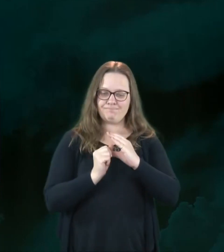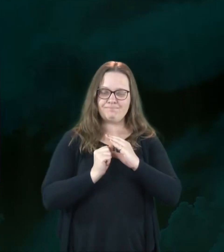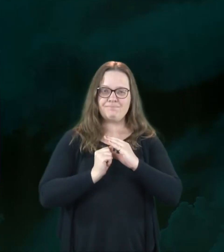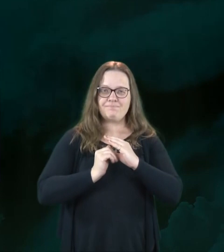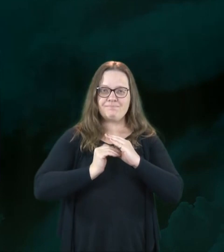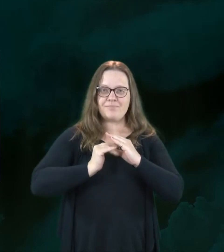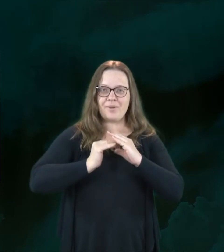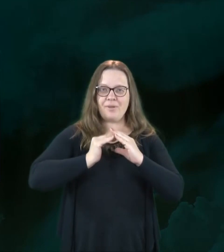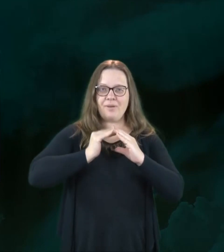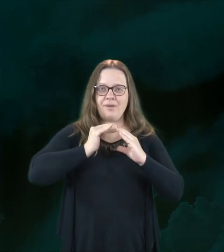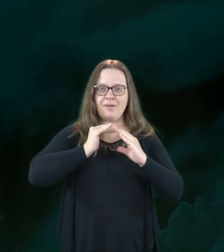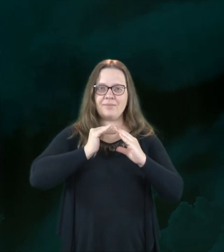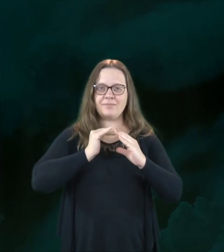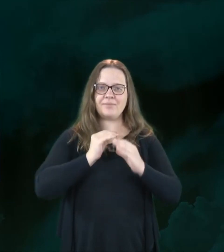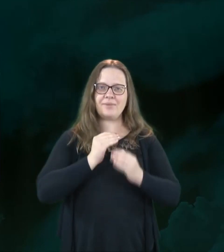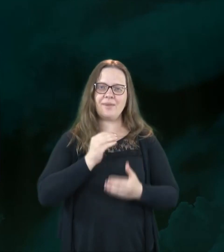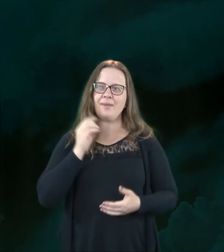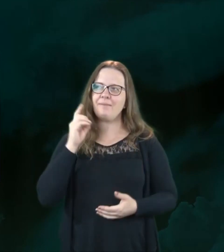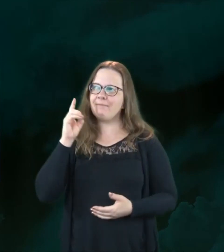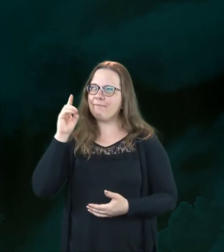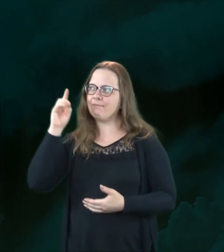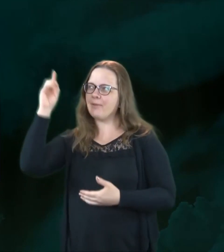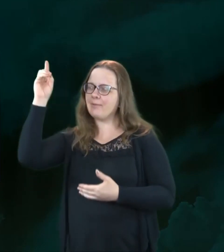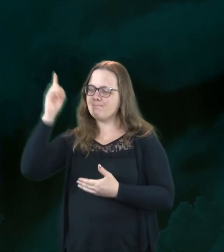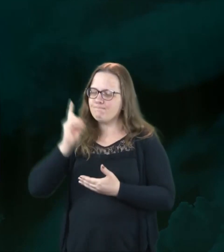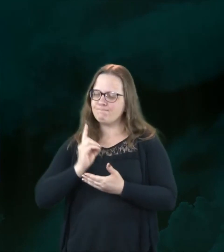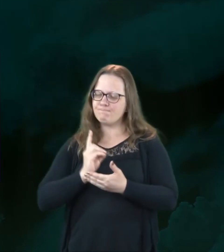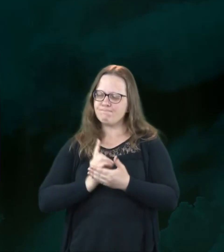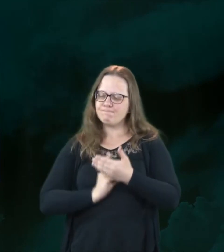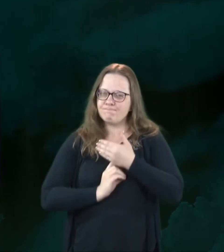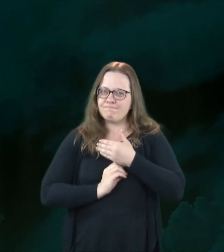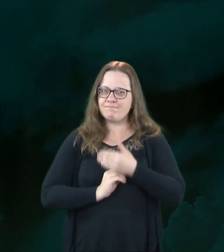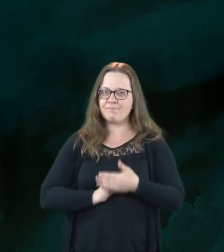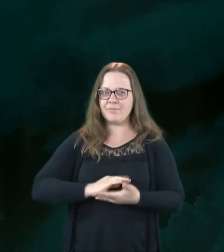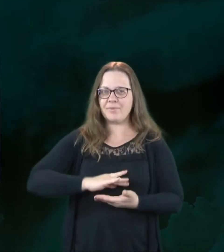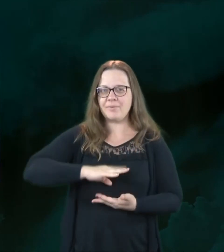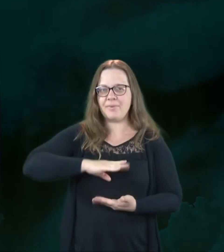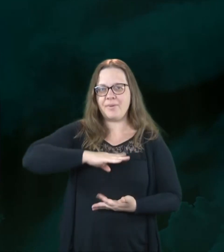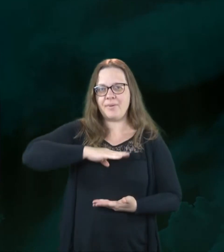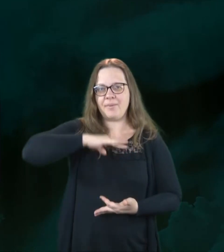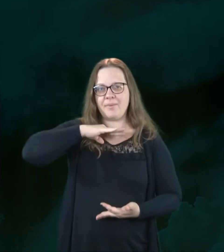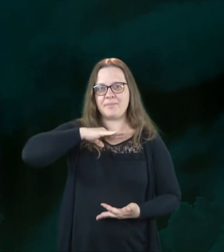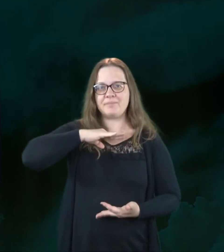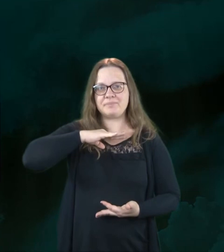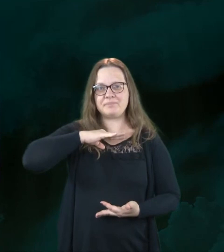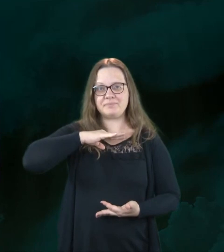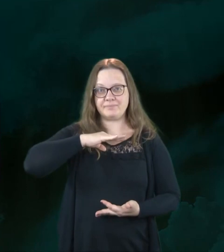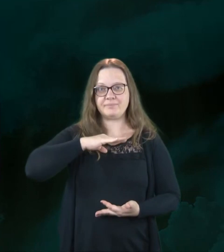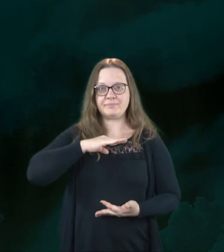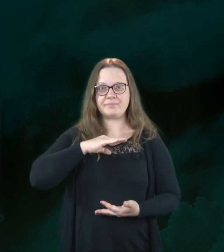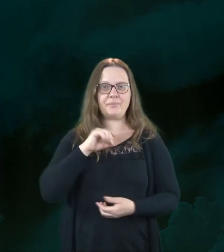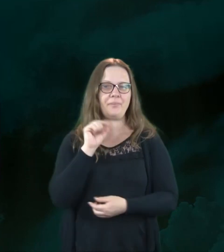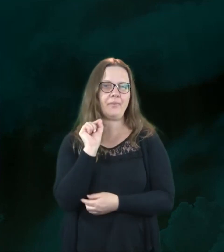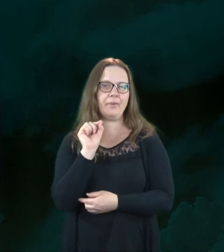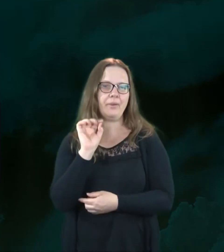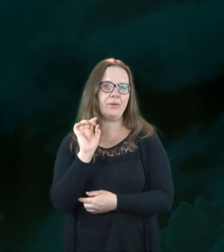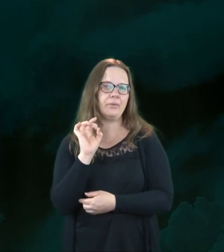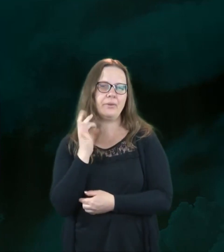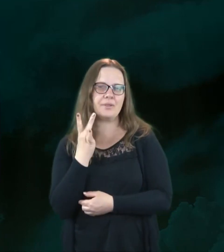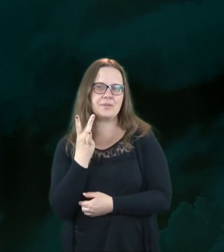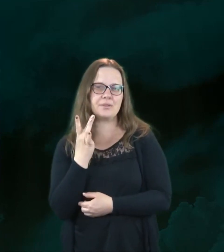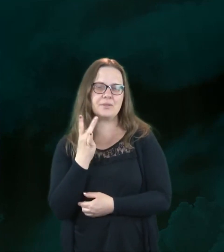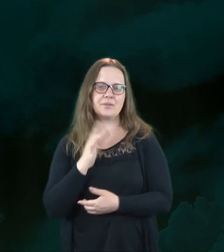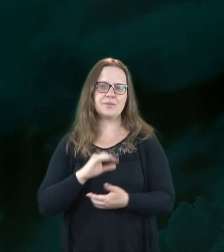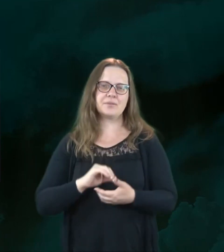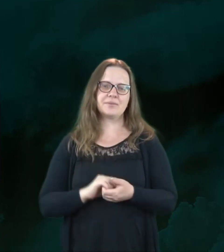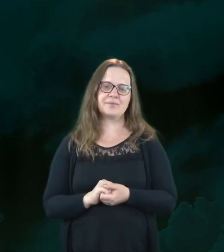da natureza de Deus. E quando o seu espírito estiver cheio da palavra, da vida de Deus, da natureza de Deus, o que vai